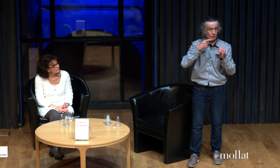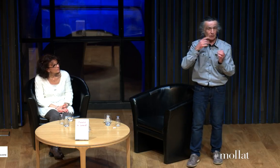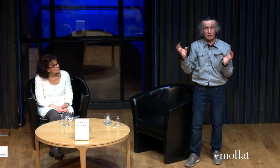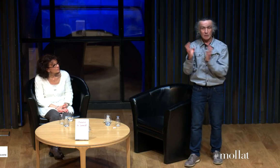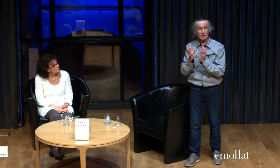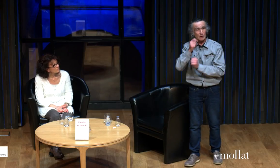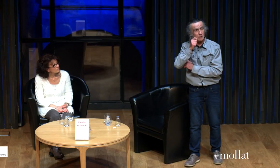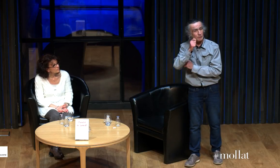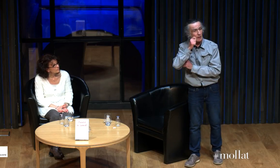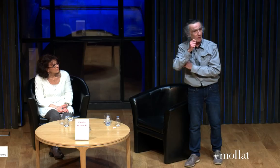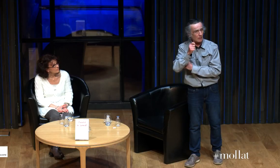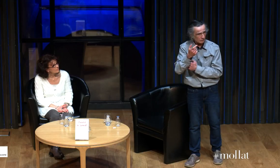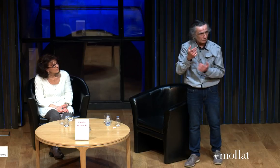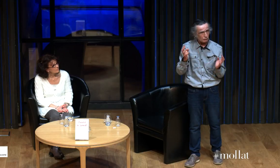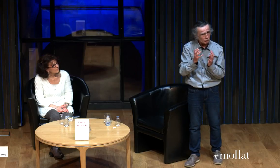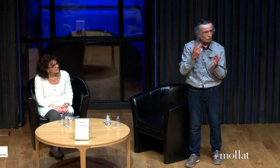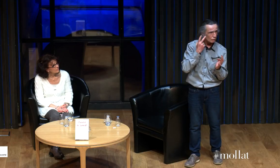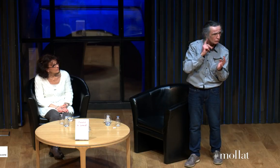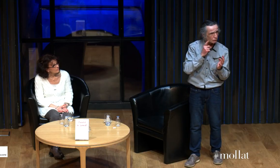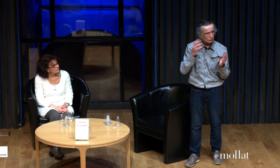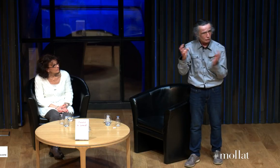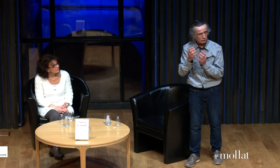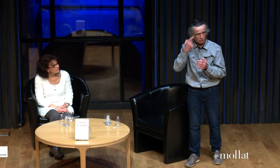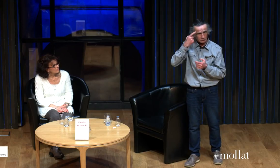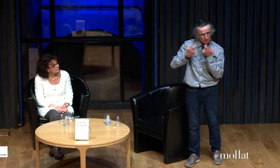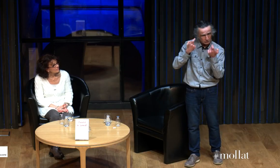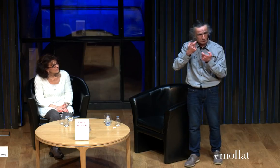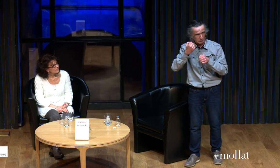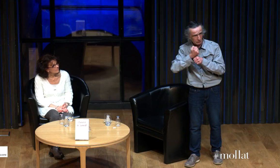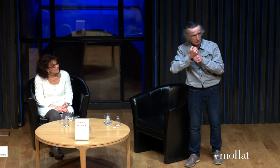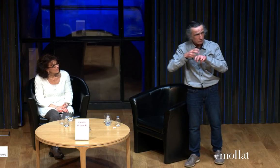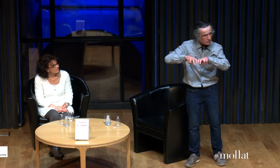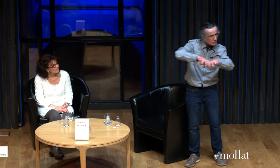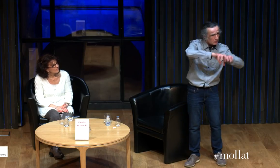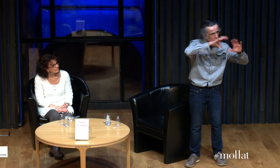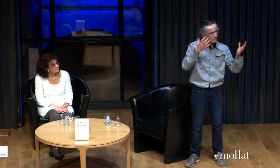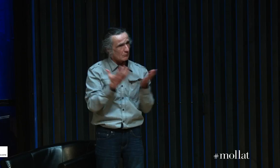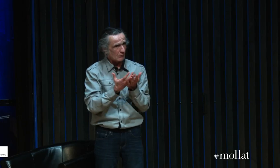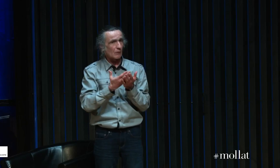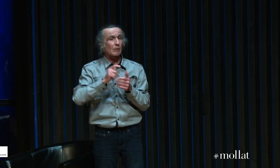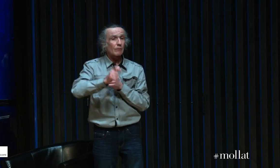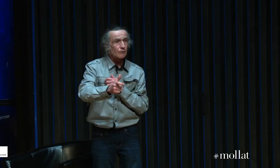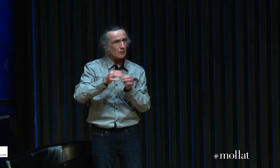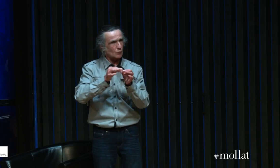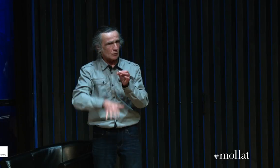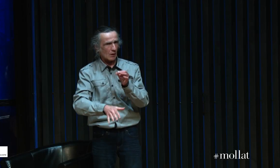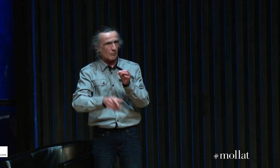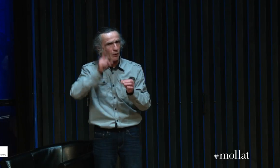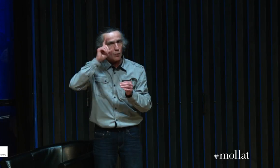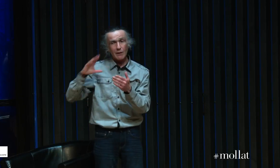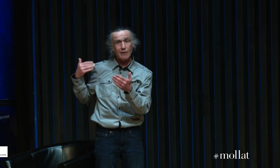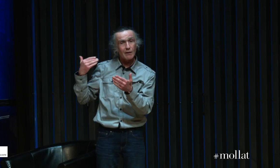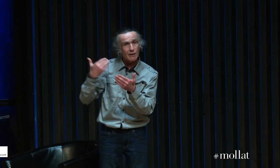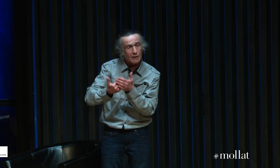proche un observatoire que des experts puissent se réunir, sourds, entendants, réfléchissent, travaillent, fassent des